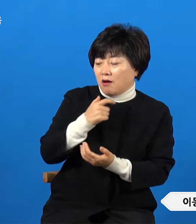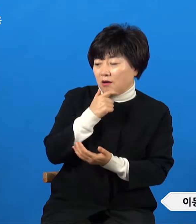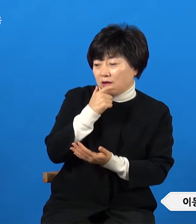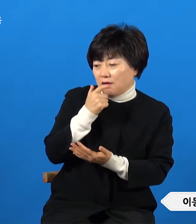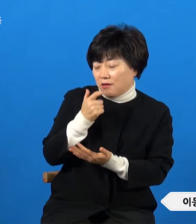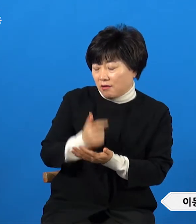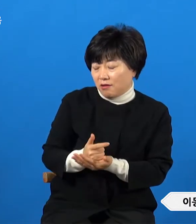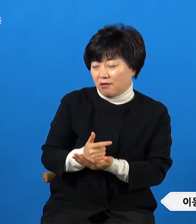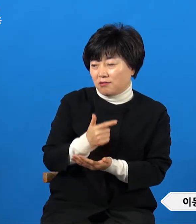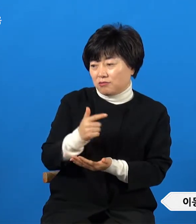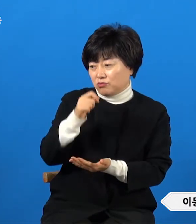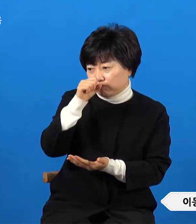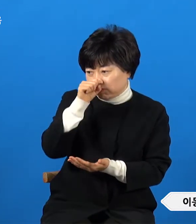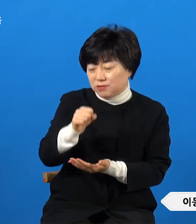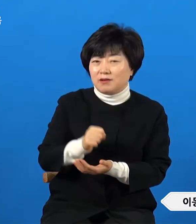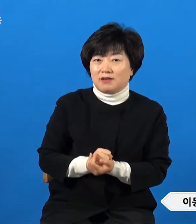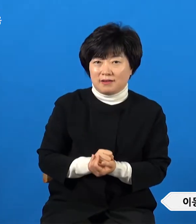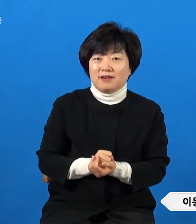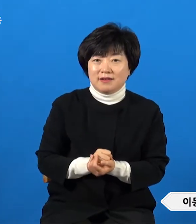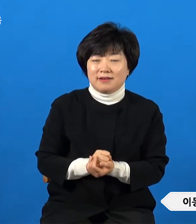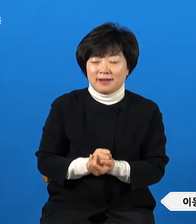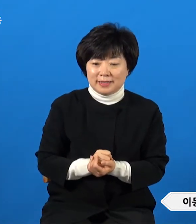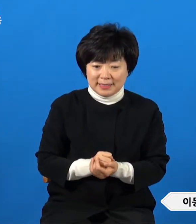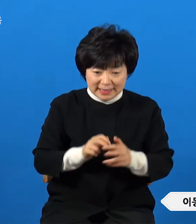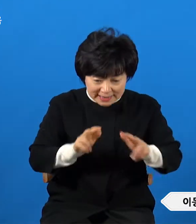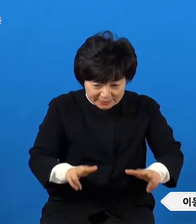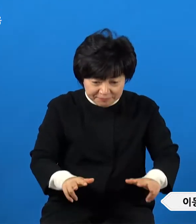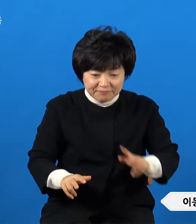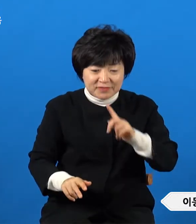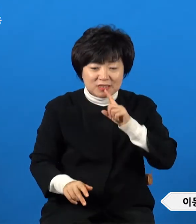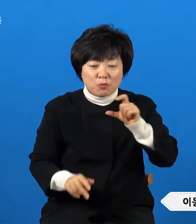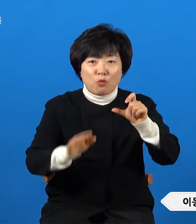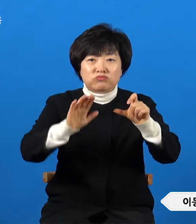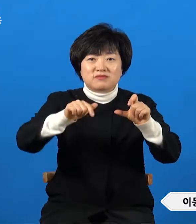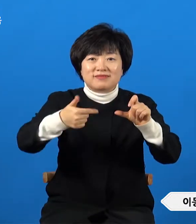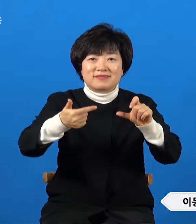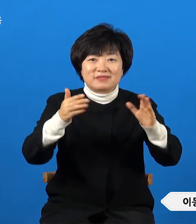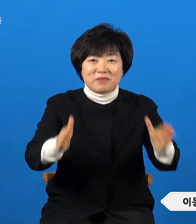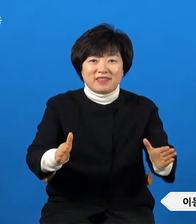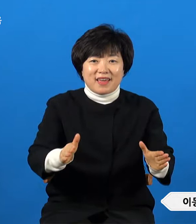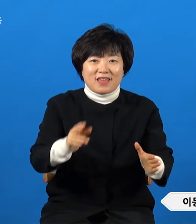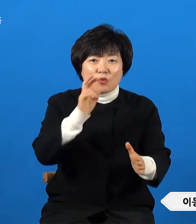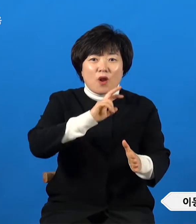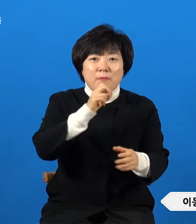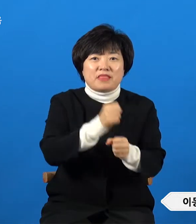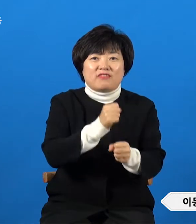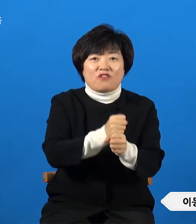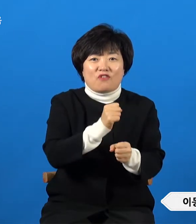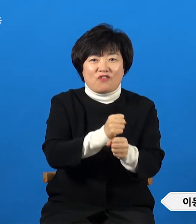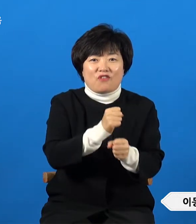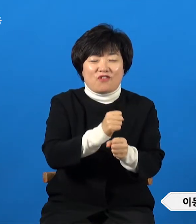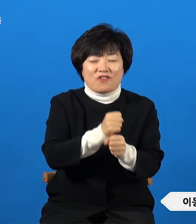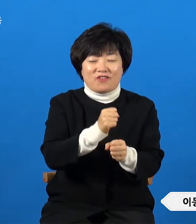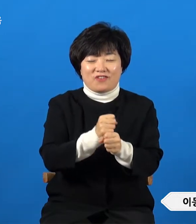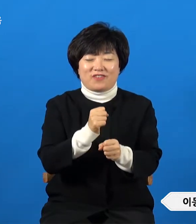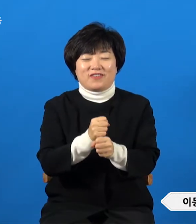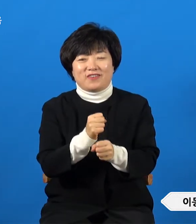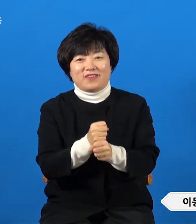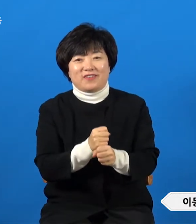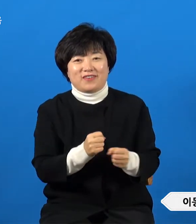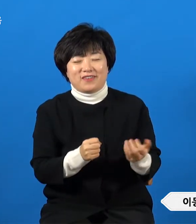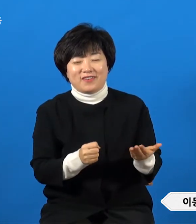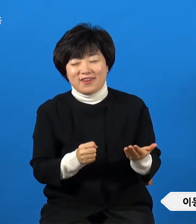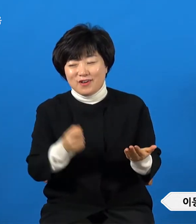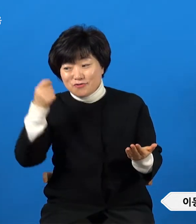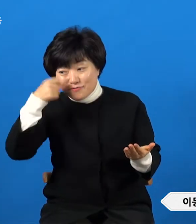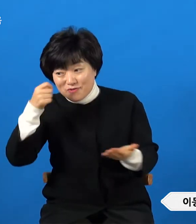너무 좋으네요. 그 자리에서 작곡했어요. 15분 만에 한 노래가 태어났어요. 눈물로